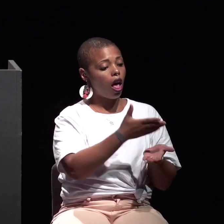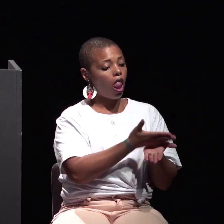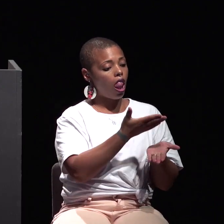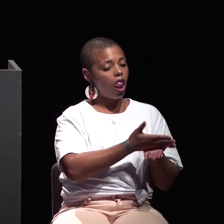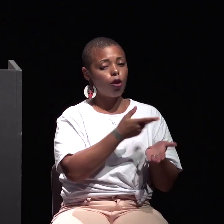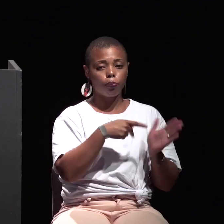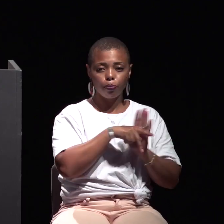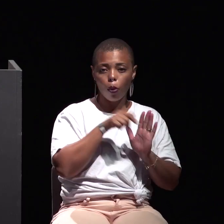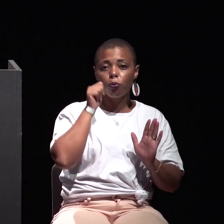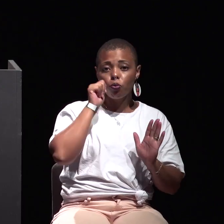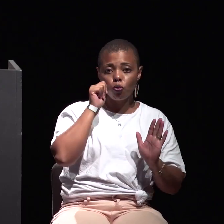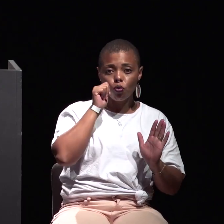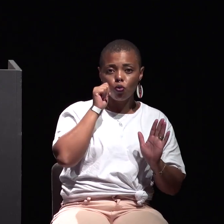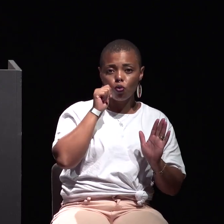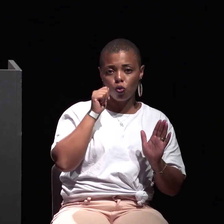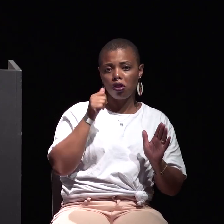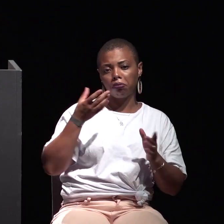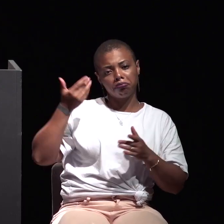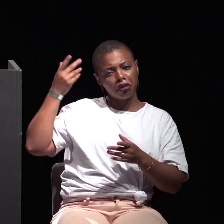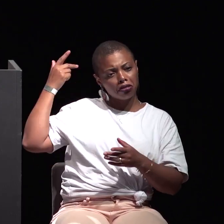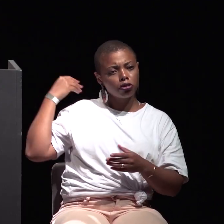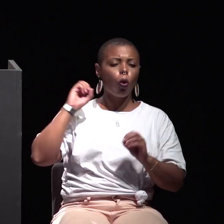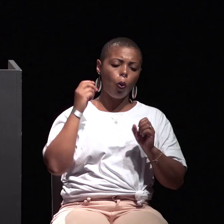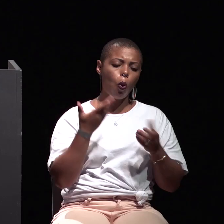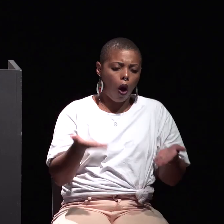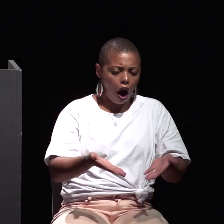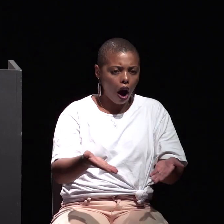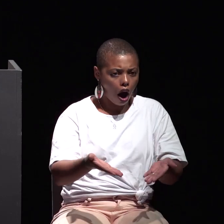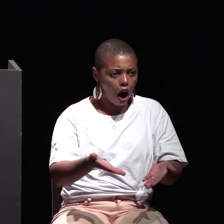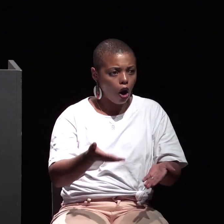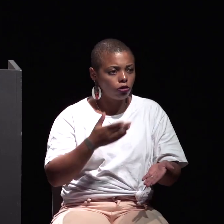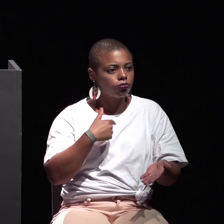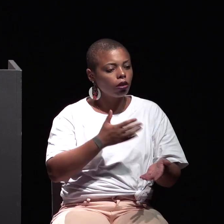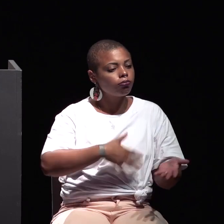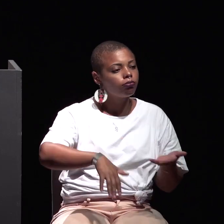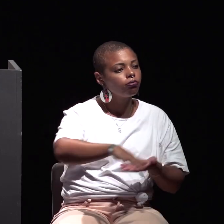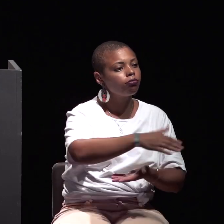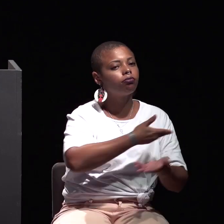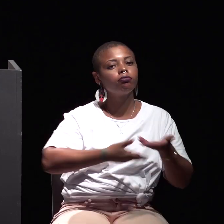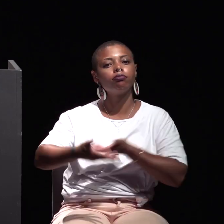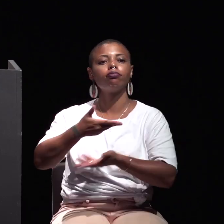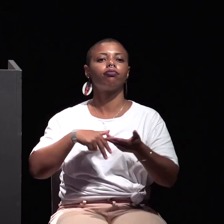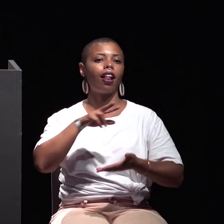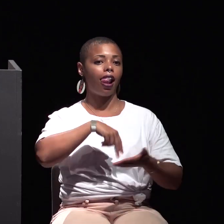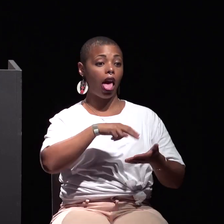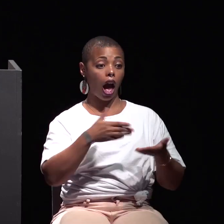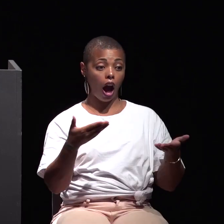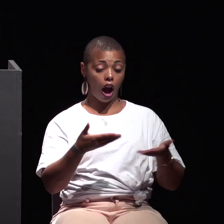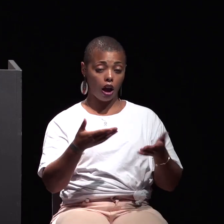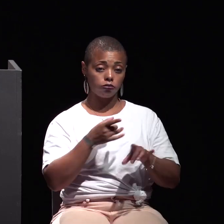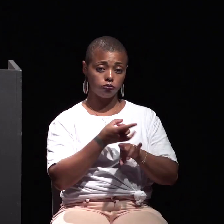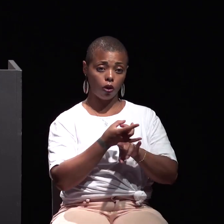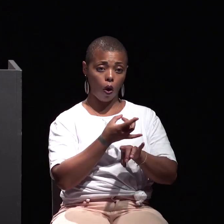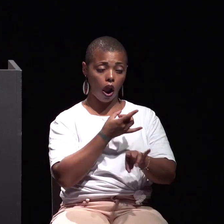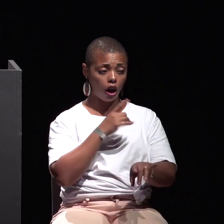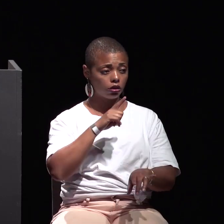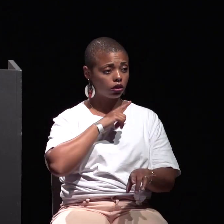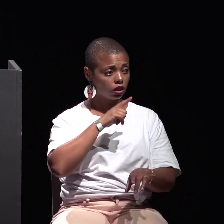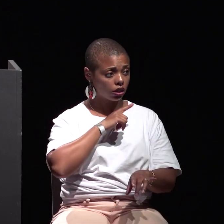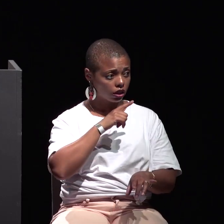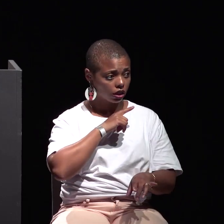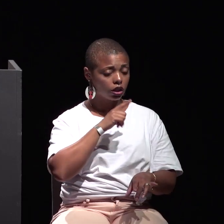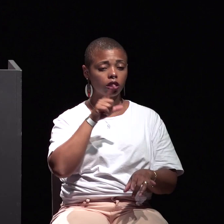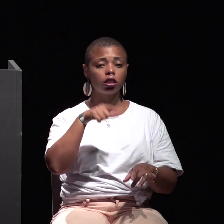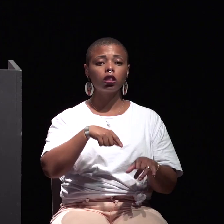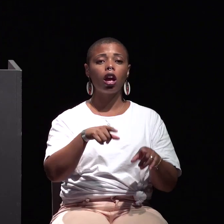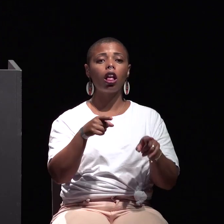clássicas e contemporâneas. Atualmente, o Leia Mulheres produz material editorial online e realiza parcerias